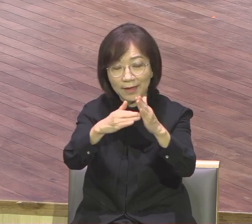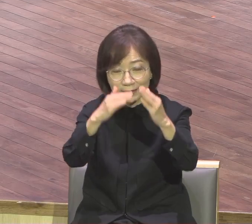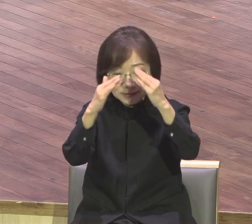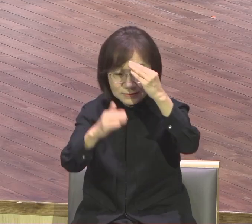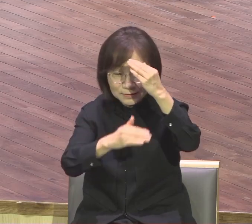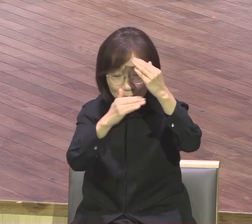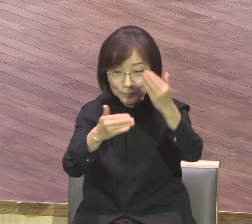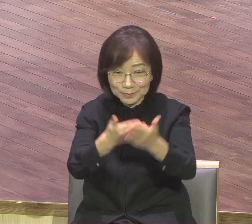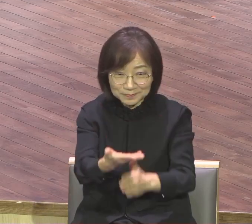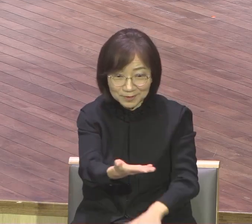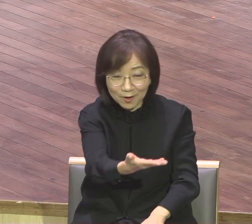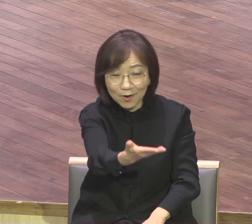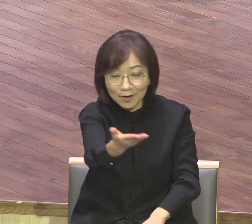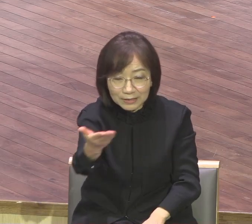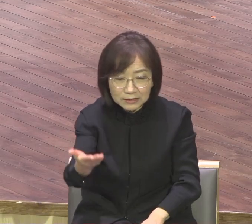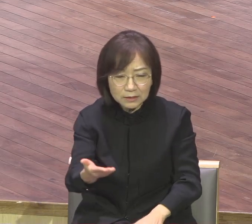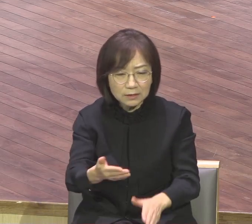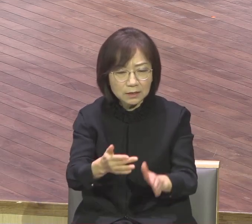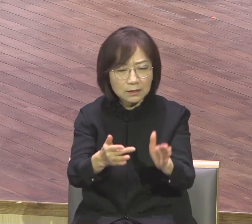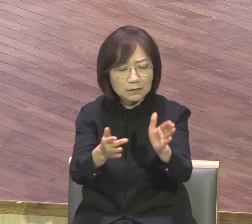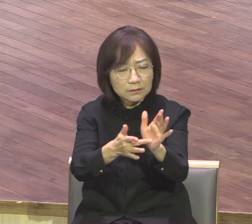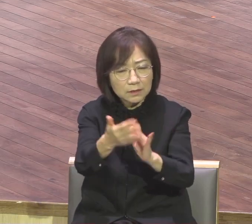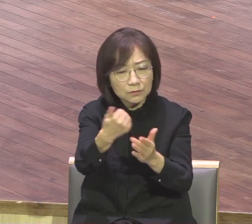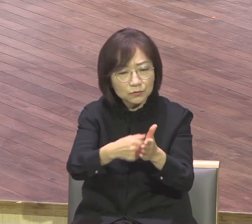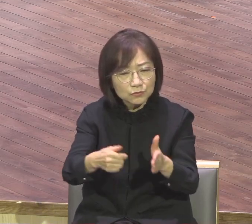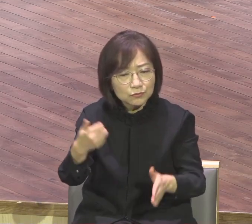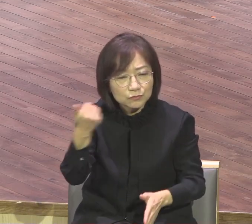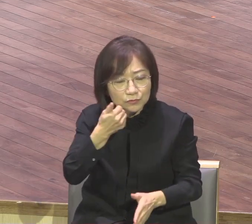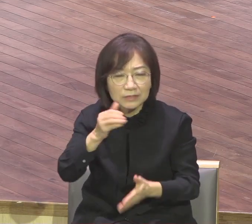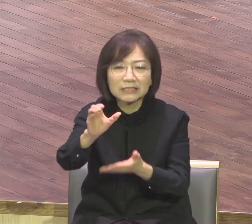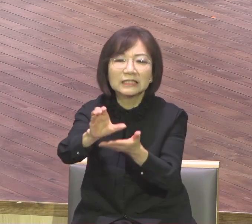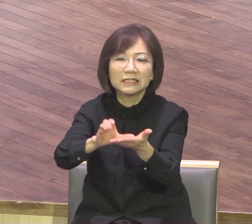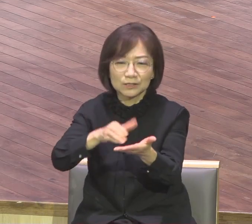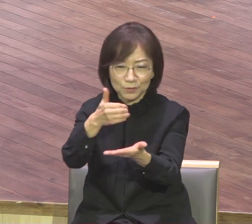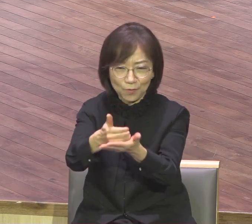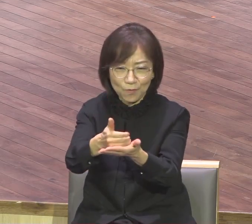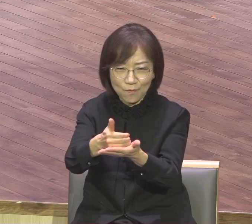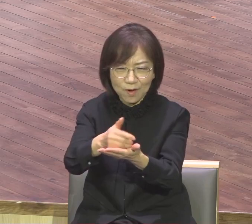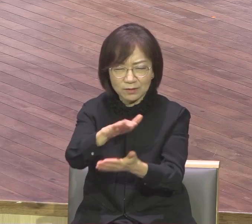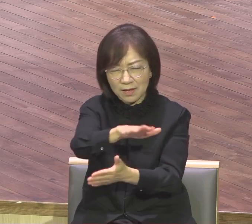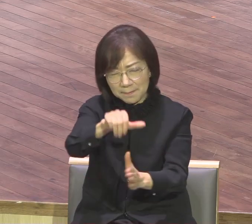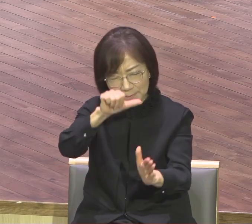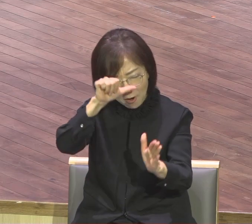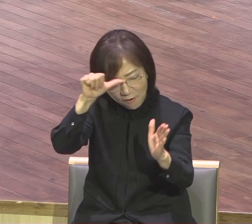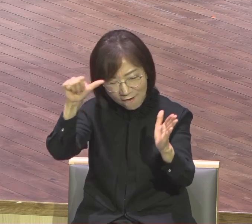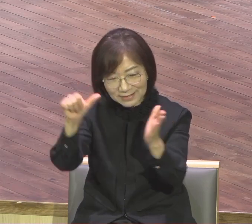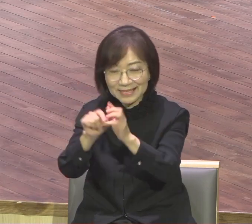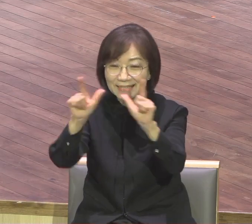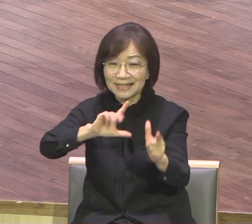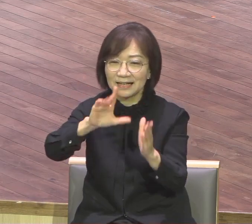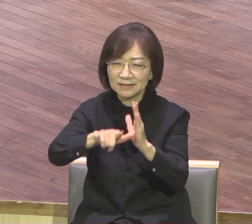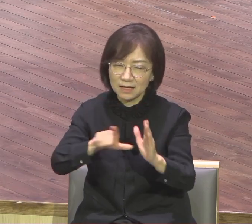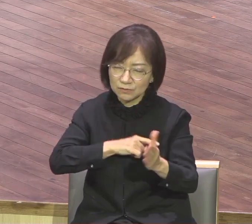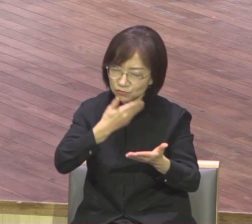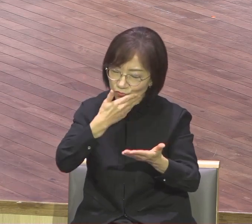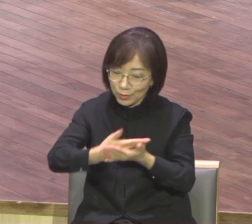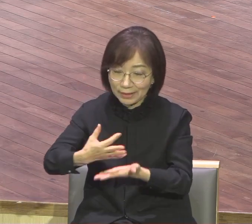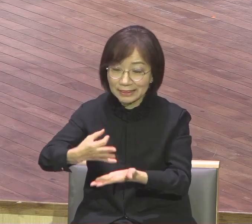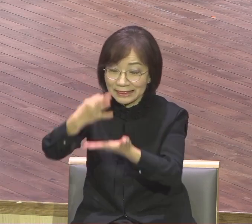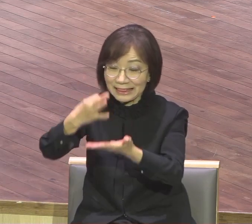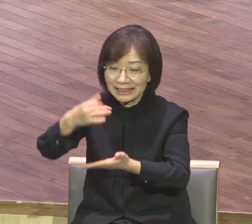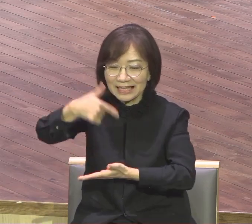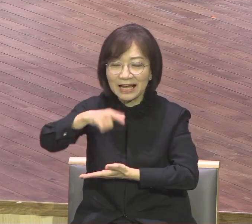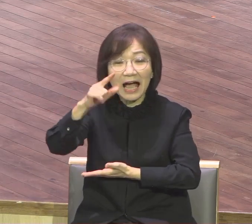믿는 예수가 그리스도라는 것은 너희들 인생의 최고 가치다 그렇게 말씀하셨어요. Pablo está hablando a los creyentes de la iglesia de Filipo